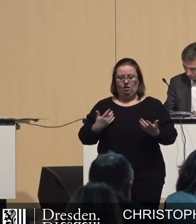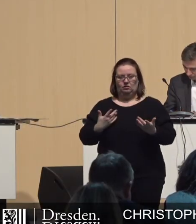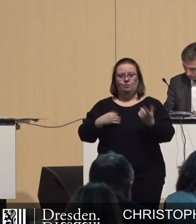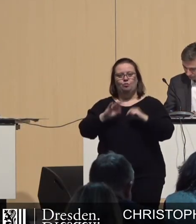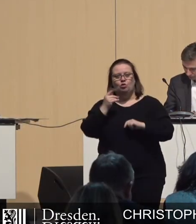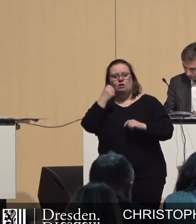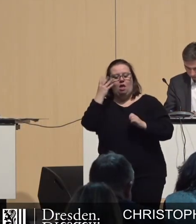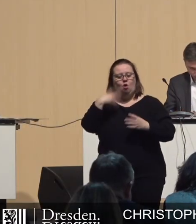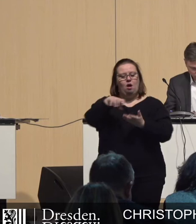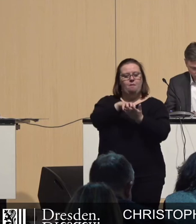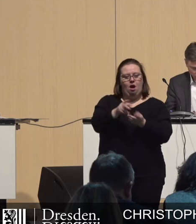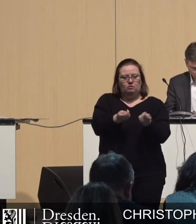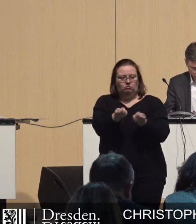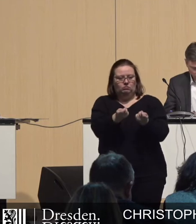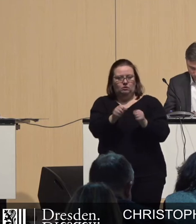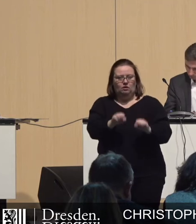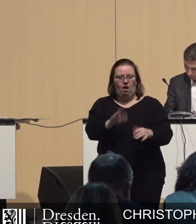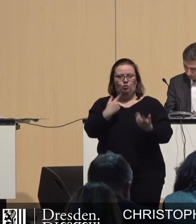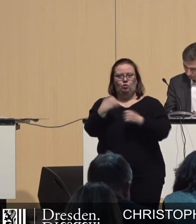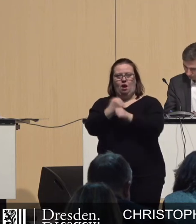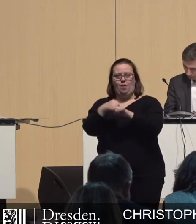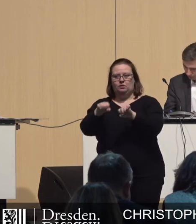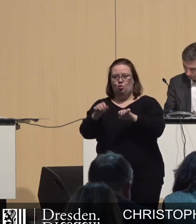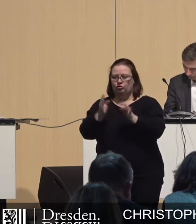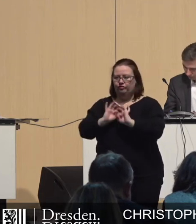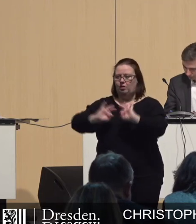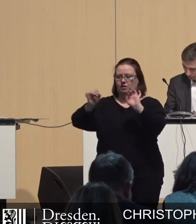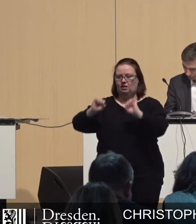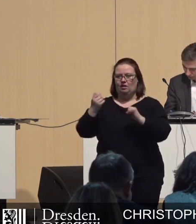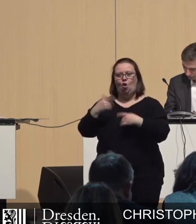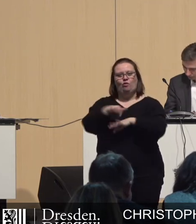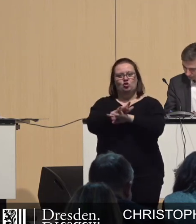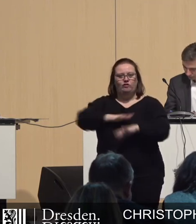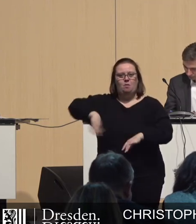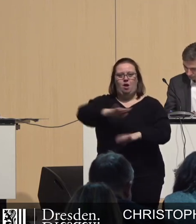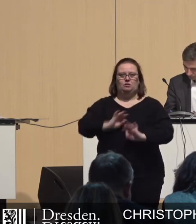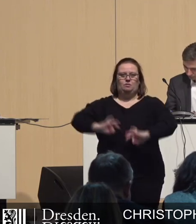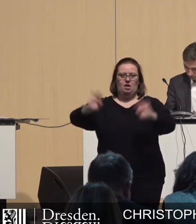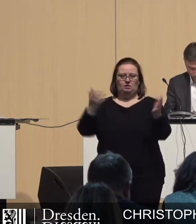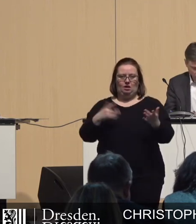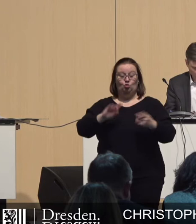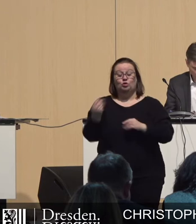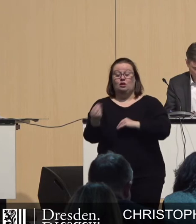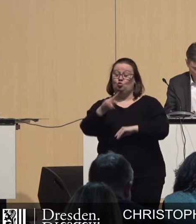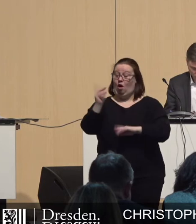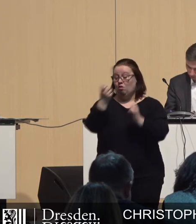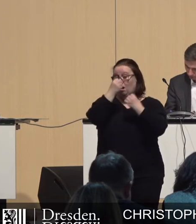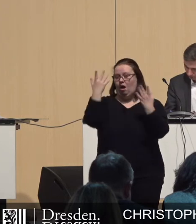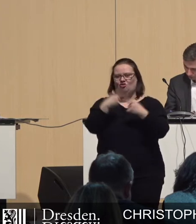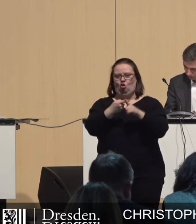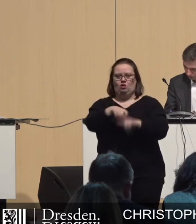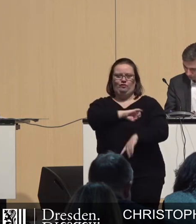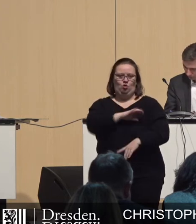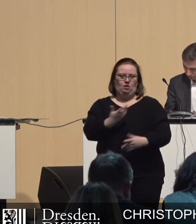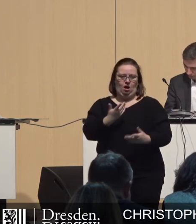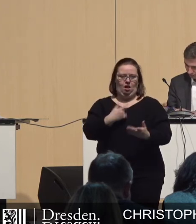Regulierung und Marktgeschehen, wodurch Verbesserungen in der Arbeit möglich sind und die wirtschaftliche Basis gestärkt wird, und sie bringen steuerliche Vorteile